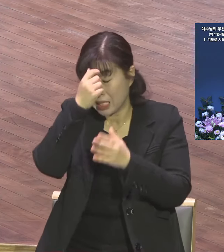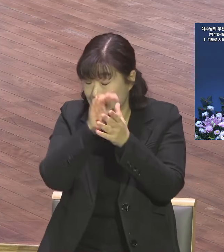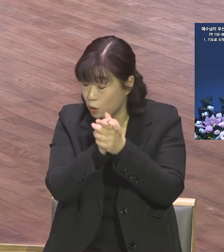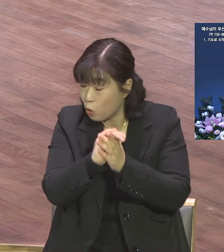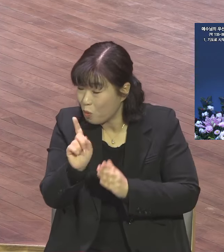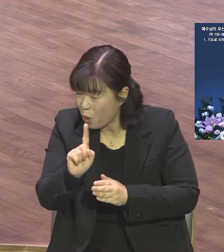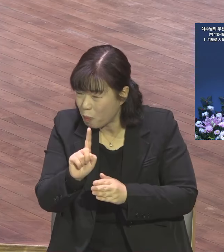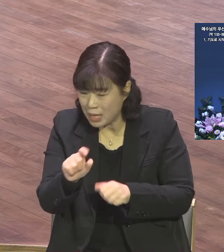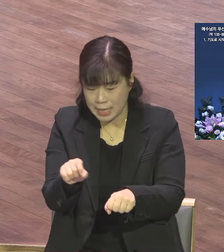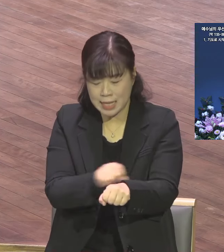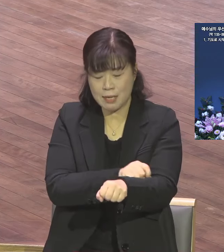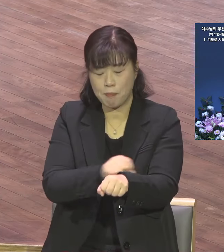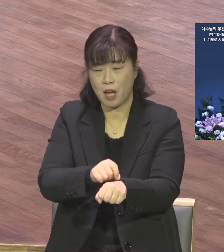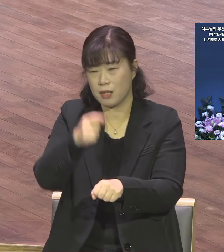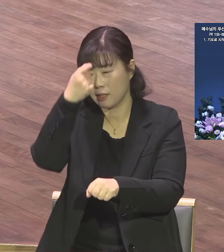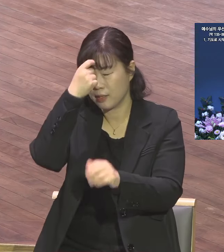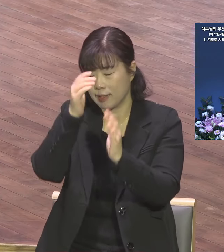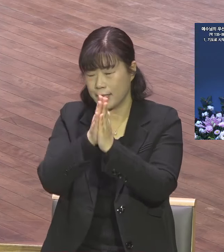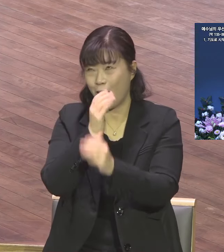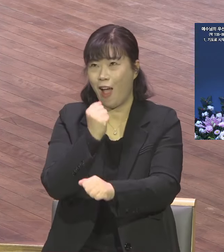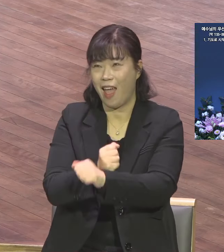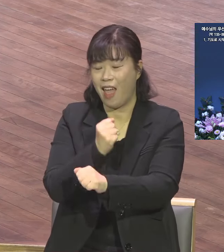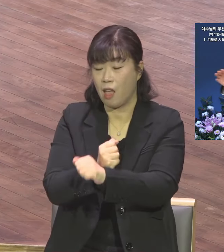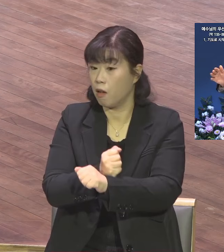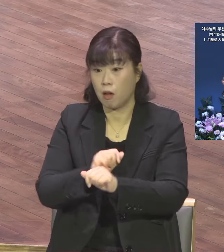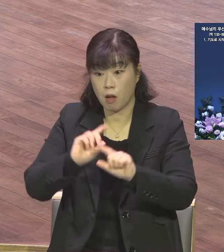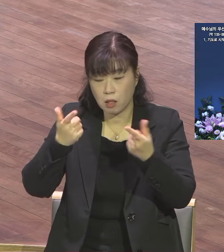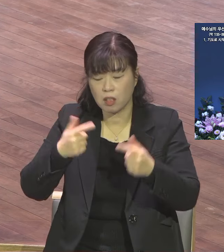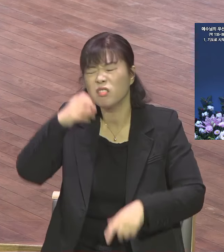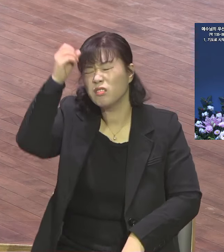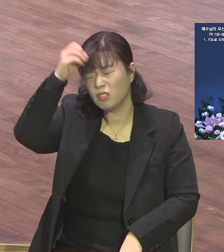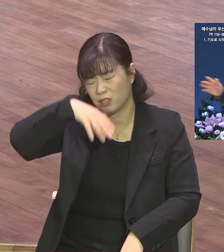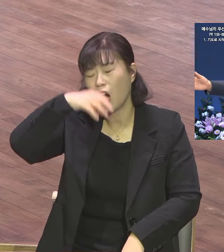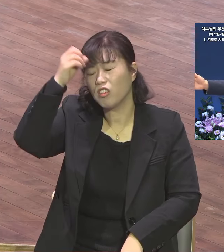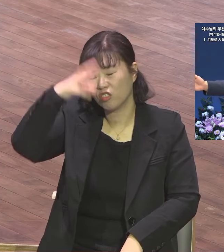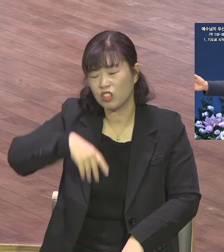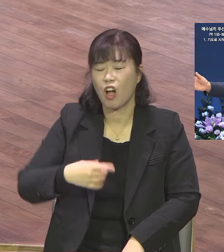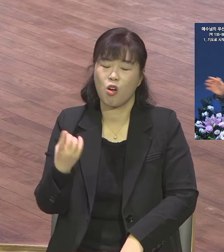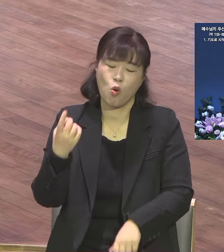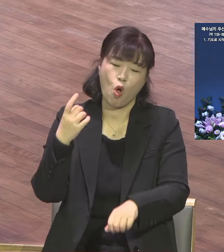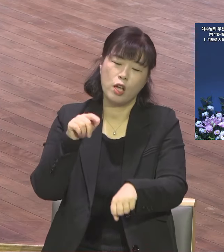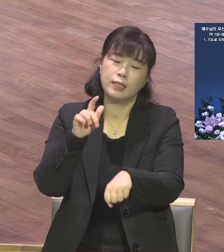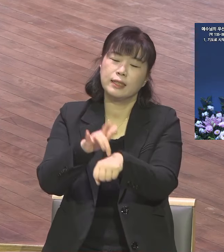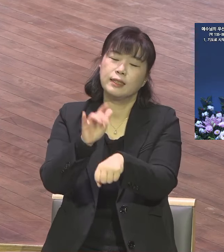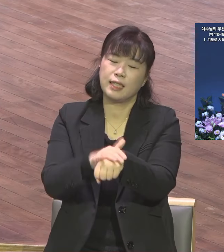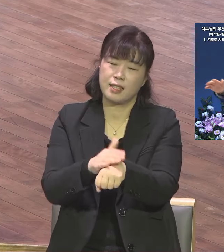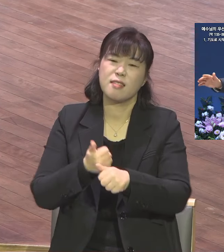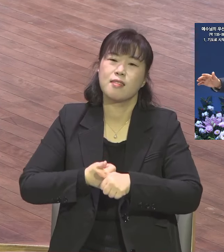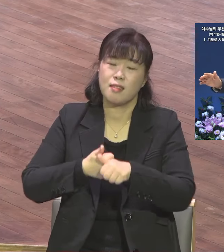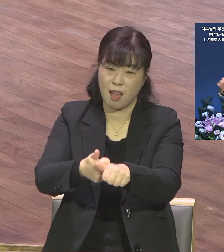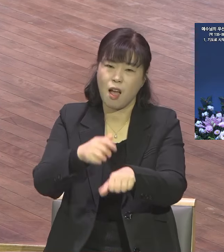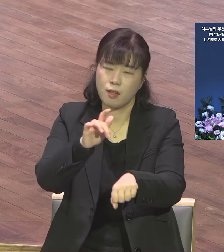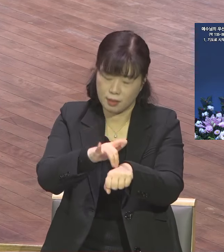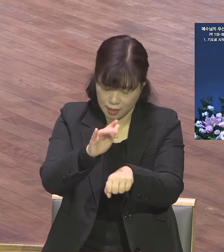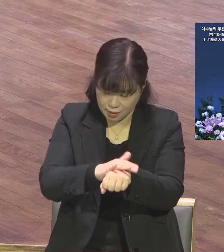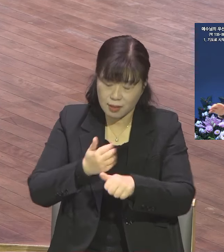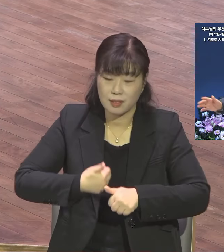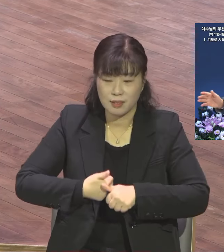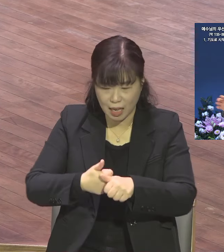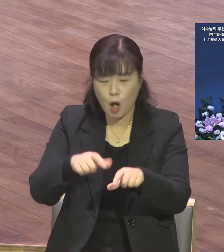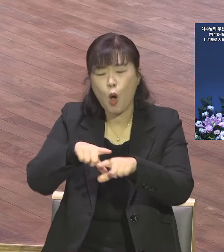때문에 특별히 기도해야지. 아니에요. 예수님은 늘 하던 뭐 내일 십자가 지는데 오늘 늘 하던 대로